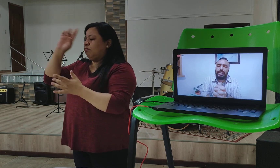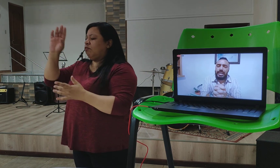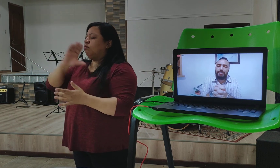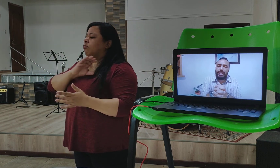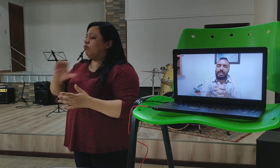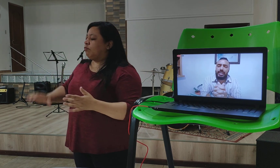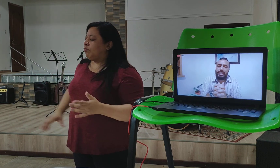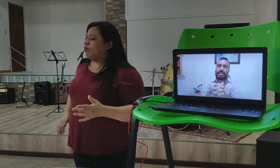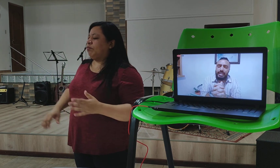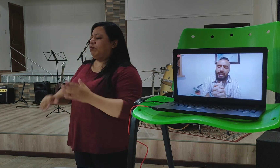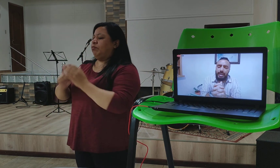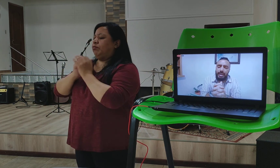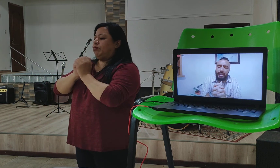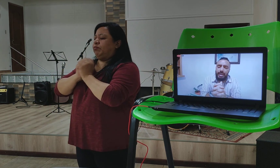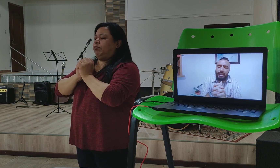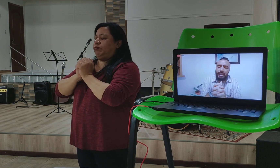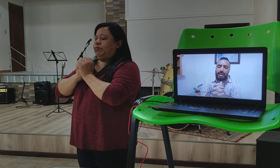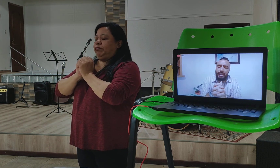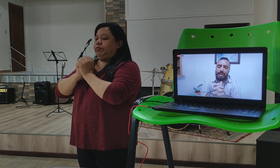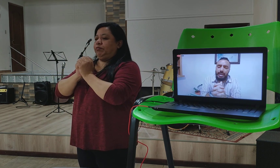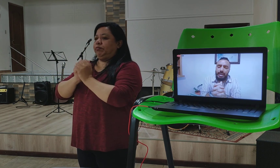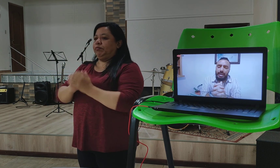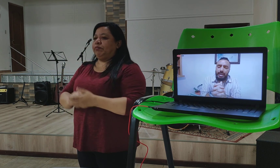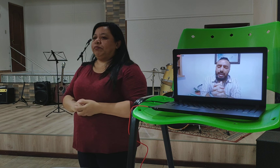Salvador. Amém e amém.